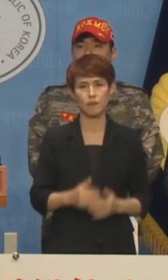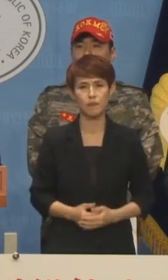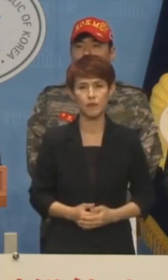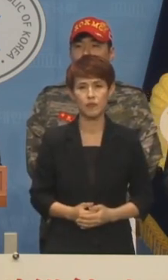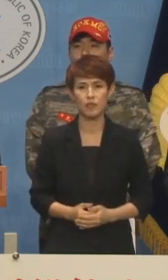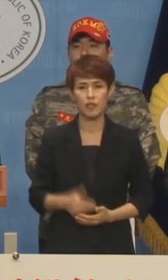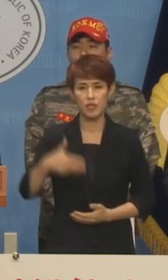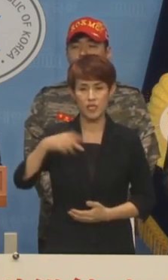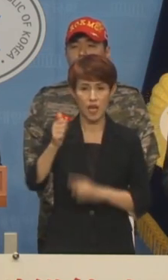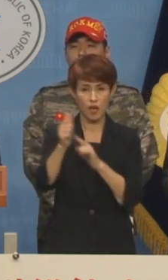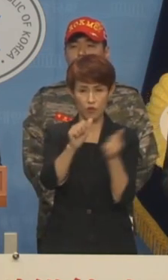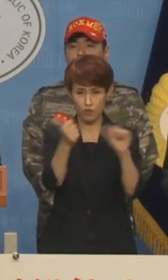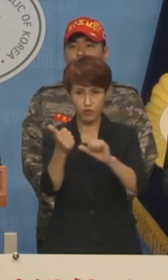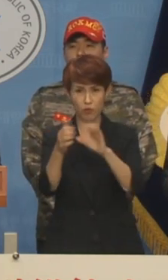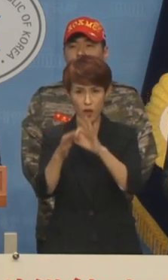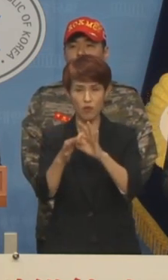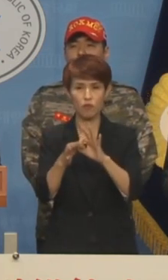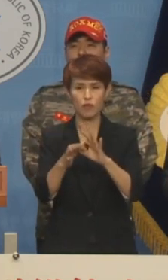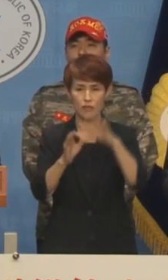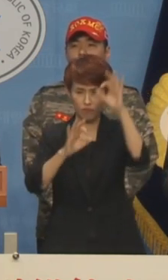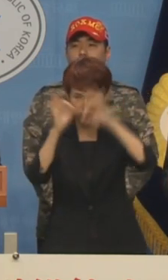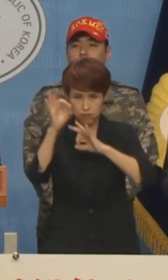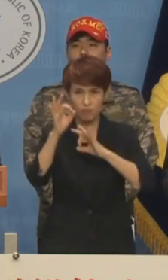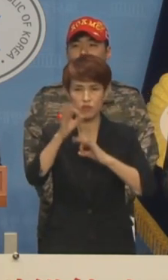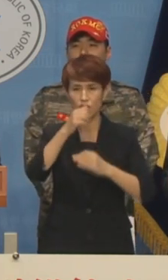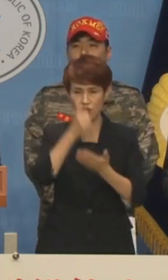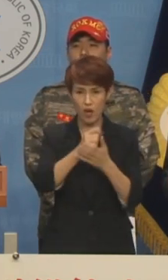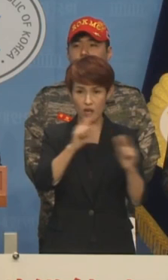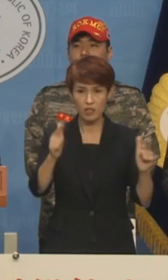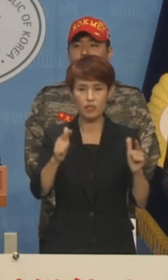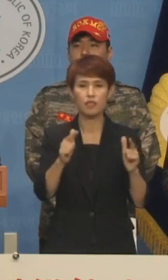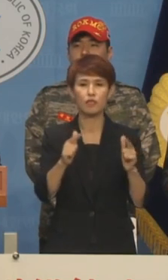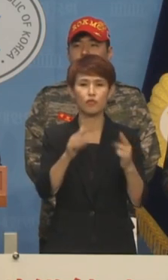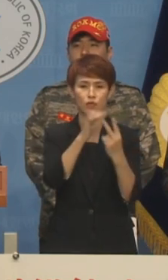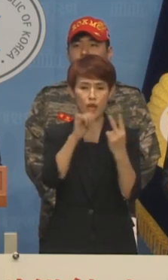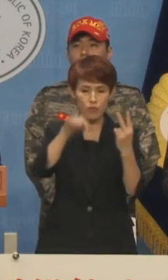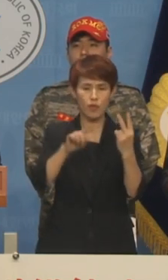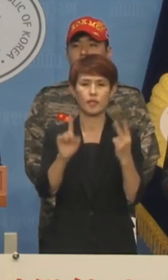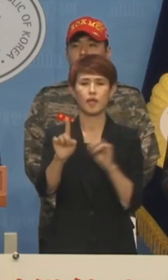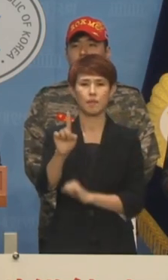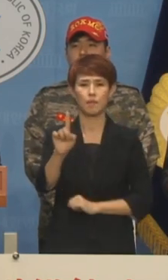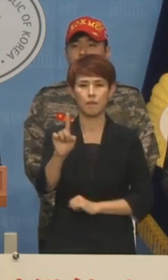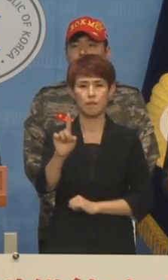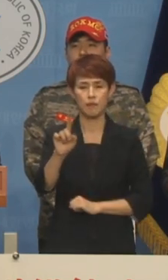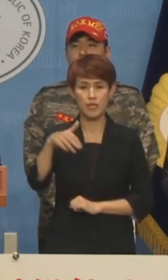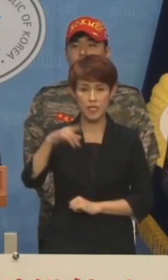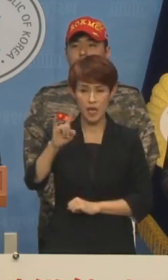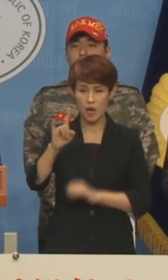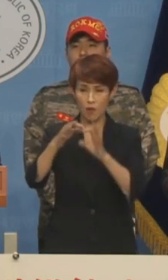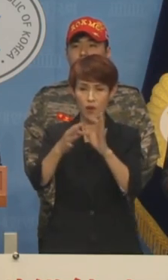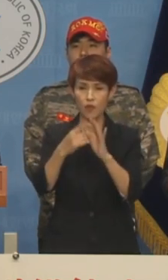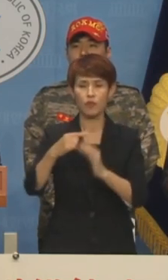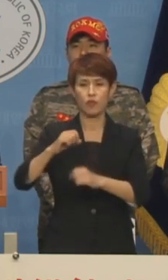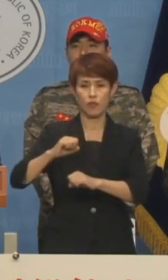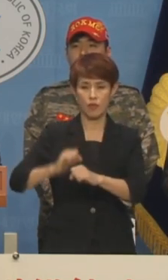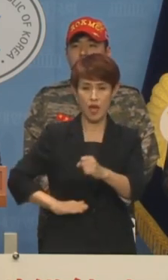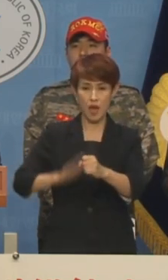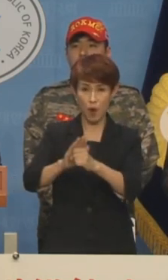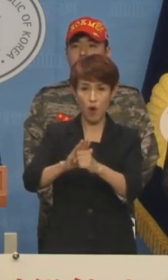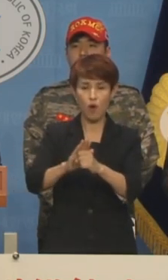사건과 관련하여 과실치사 혐의로 기소된 대대장 2인 중 1명으로서 최상병이 소속됐던 해병 1사단